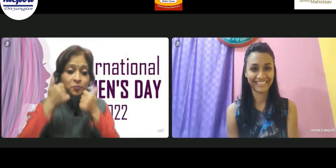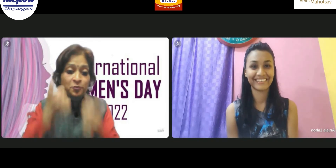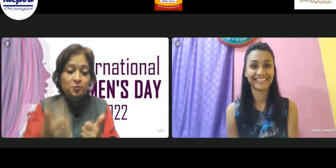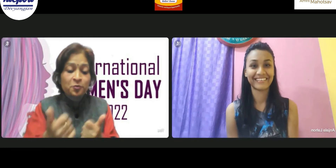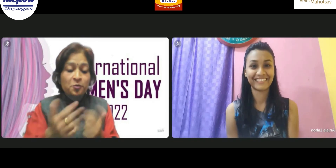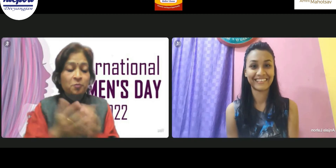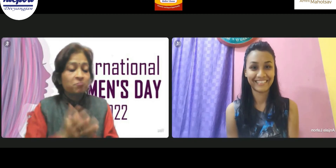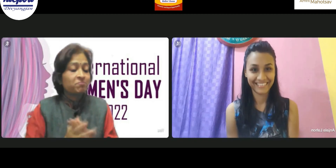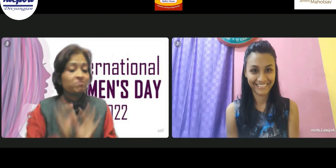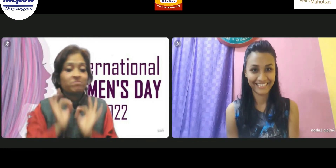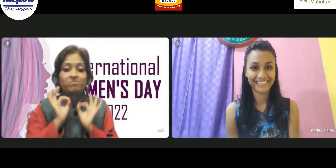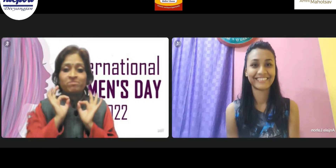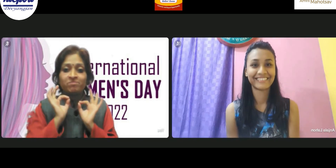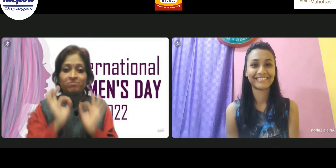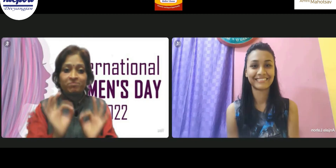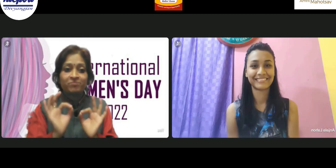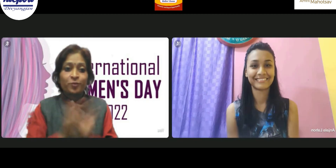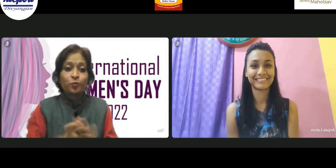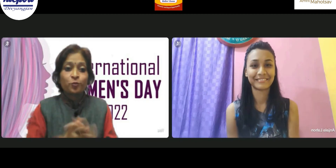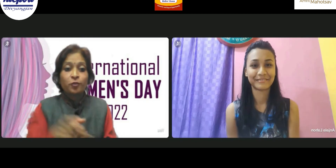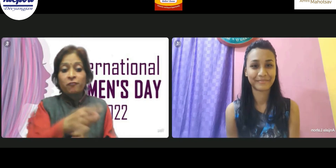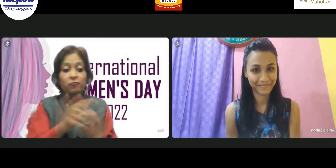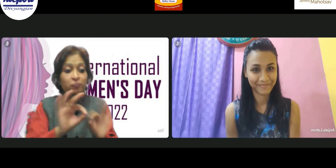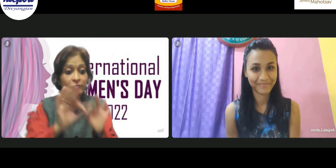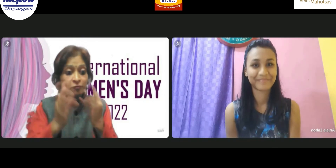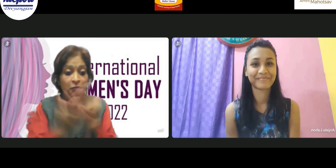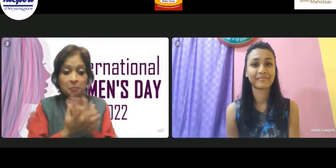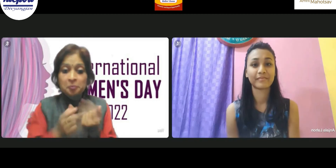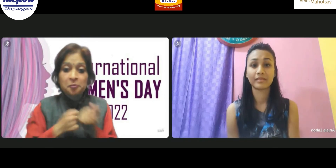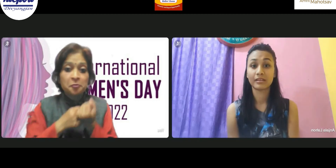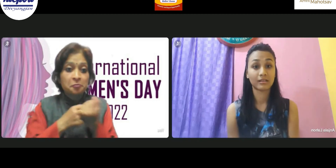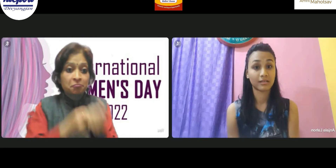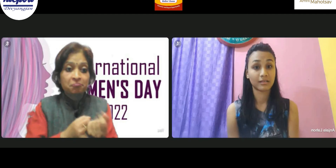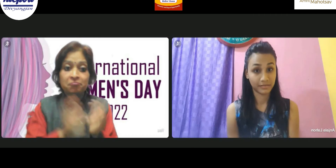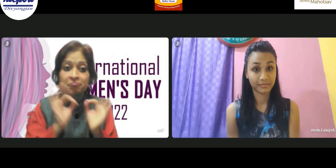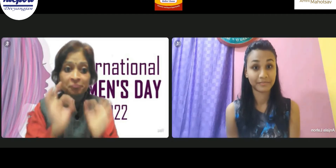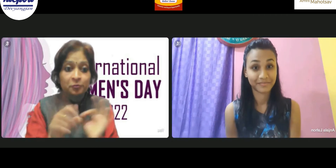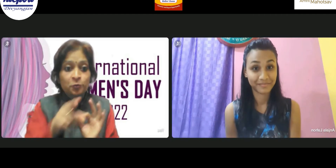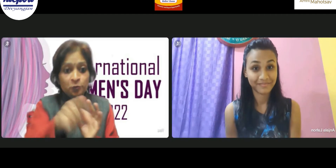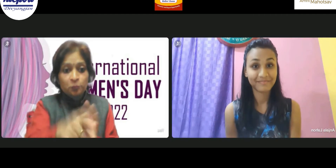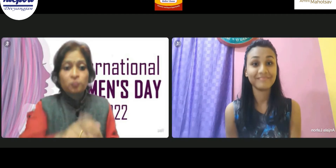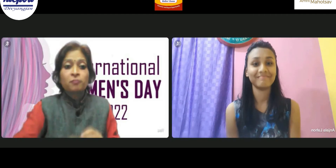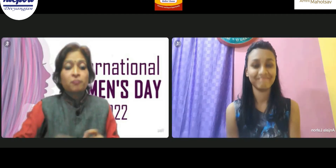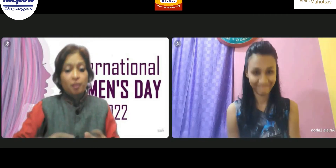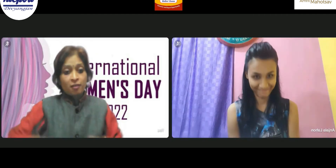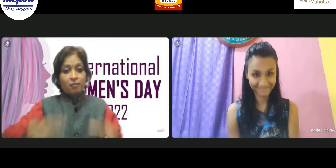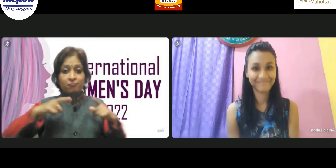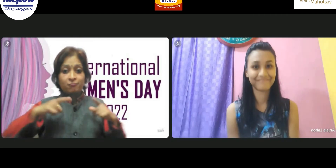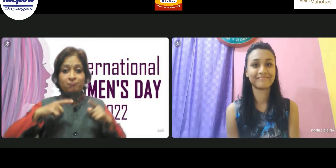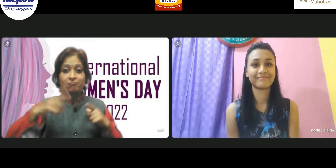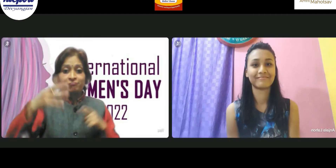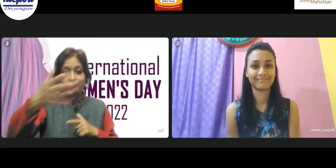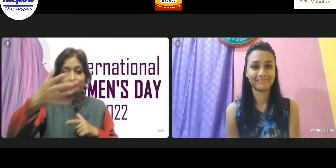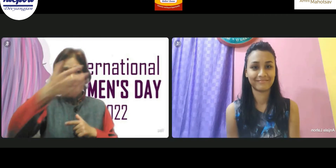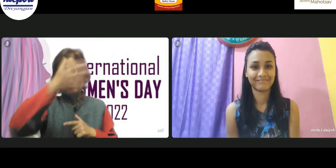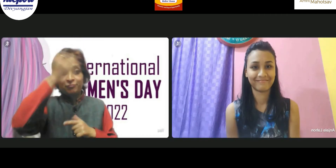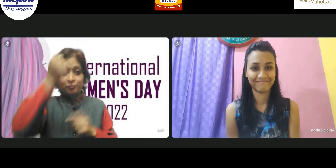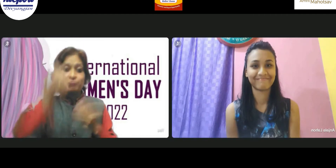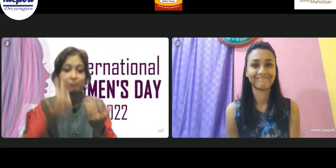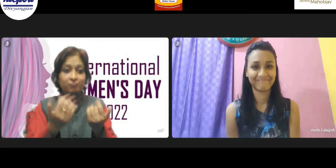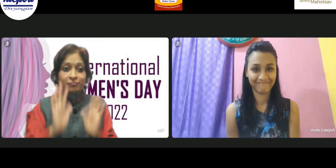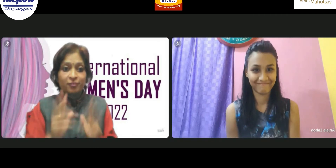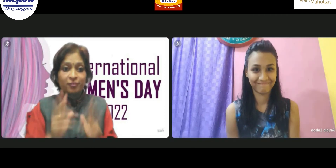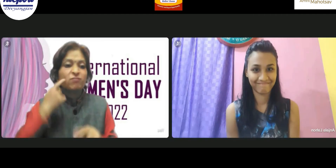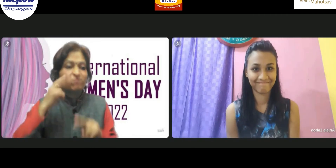बातें कर रही हो, कितना अच्छा लग रहा है। तुम्हारे आइडियाज बहुत अच्छे हैं, और देखो तुम्हारे परिवार ने तुम्हें कितना सहयोग